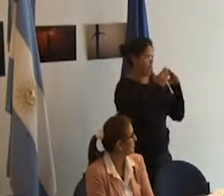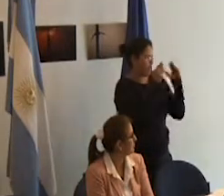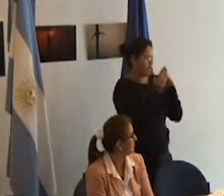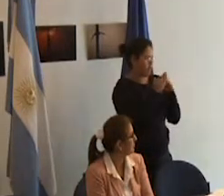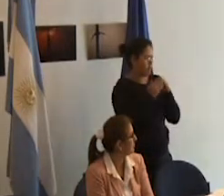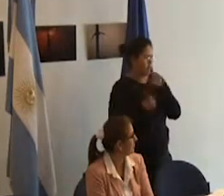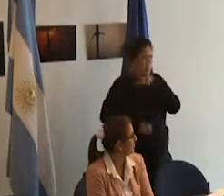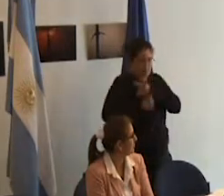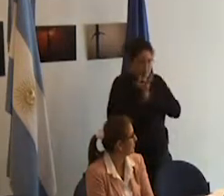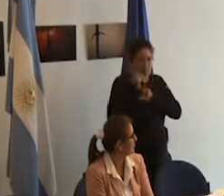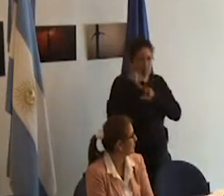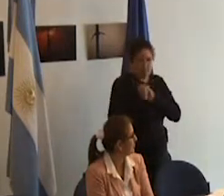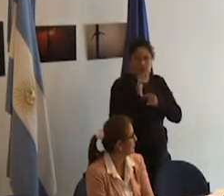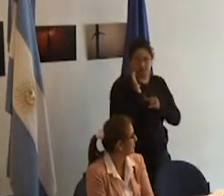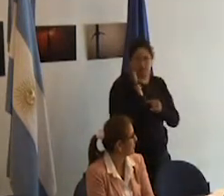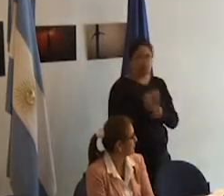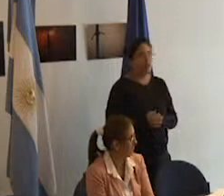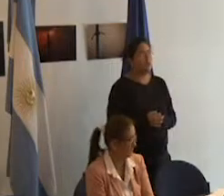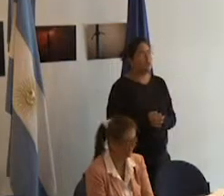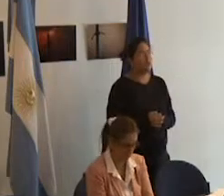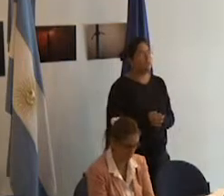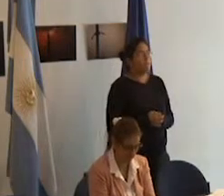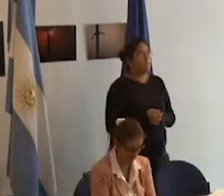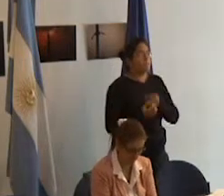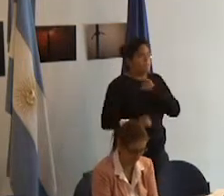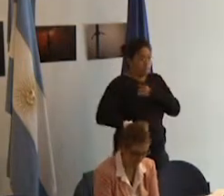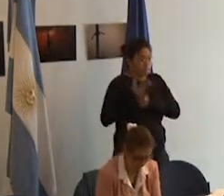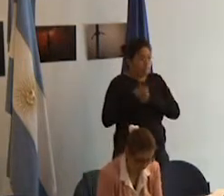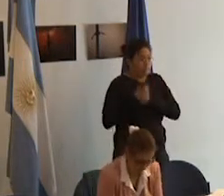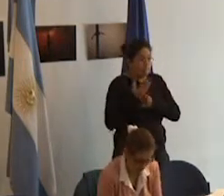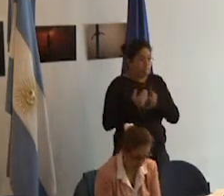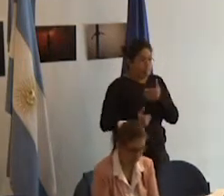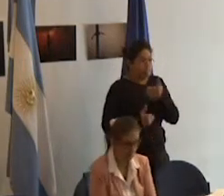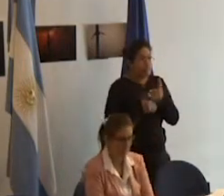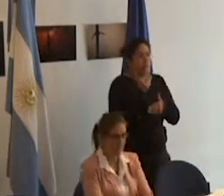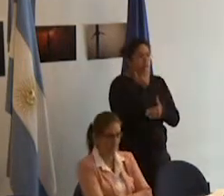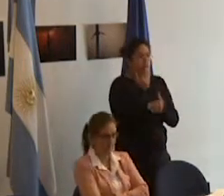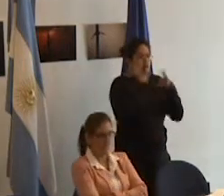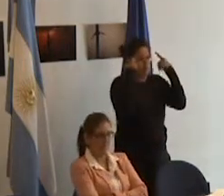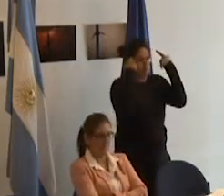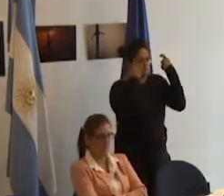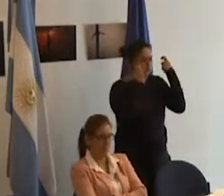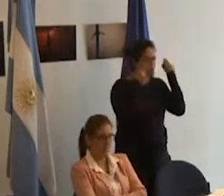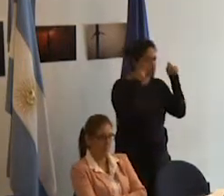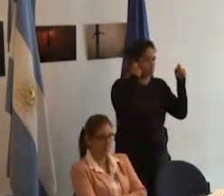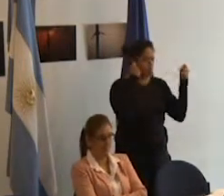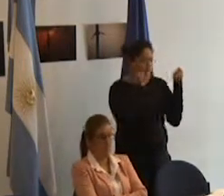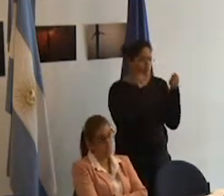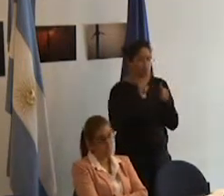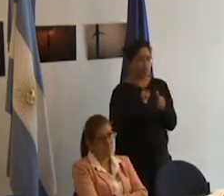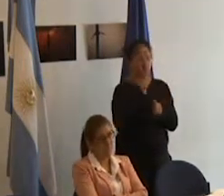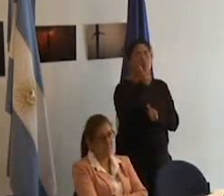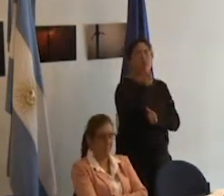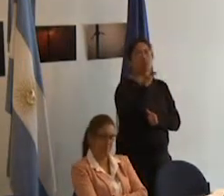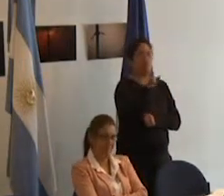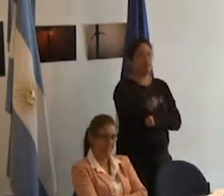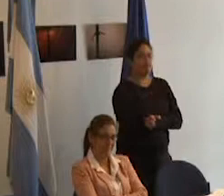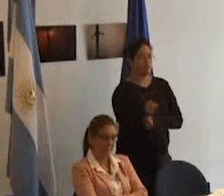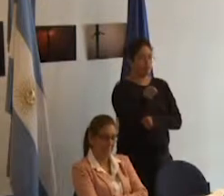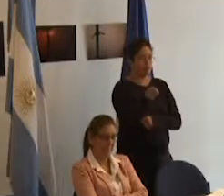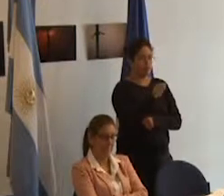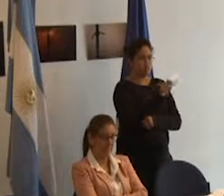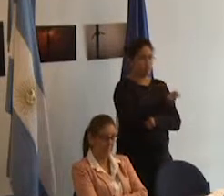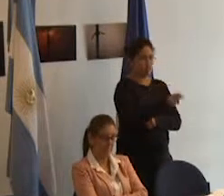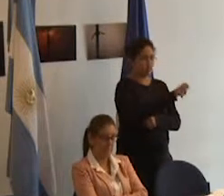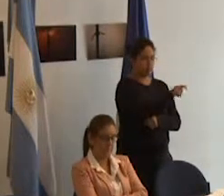el caso de la Universidad Pedagógica. La Universidad Pedagógica empezó a preocuparse por los otros cuando